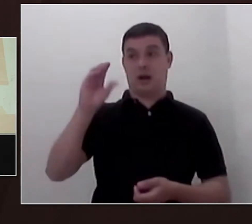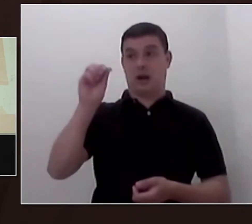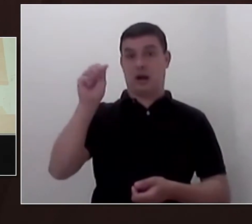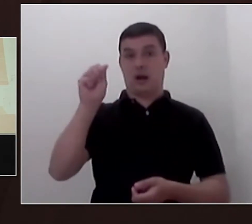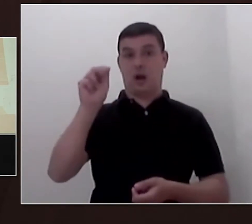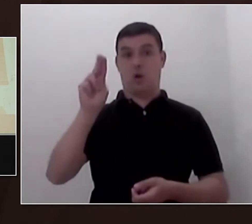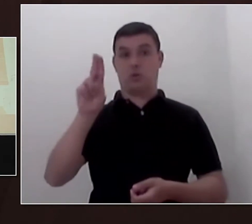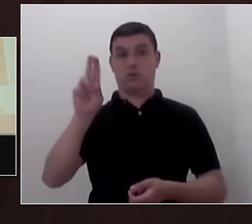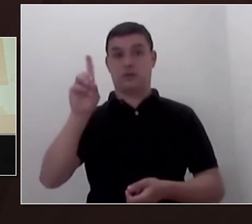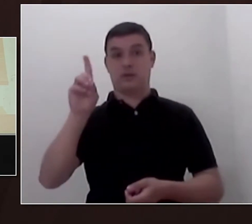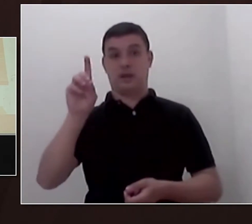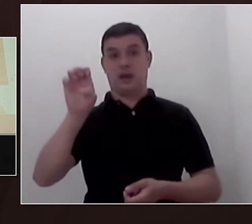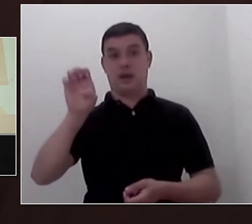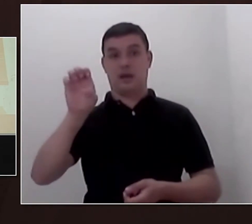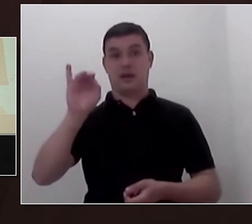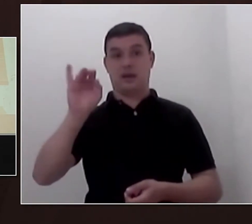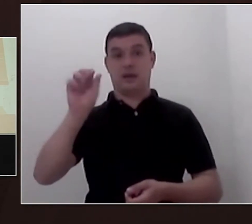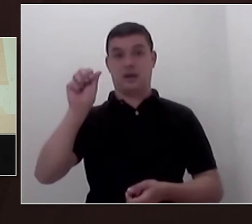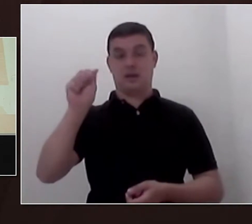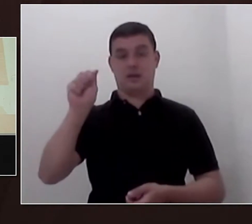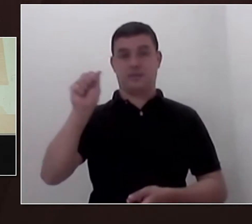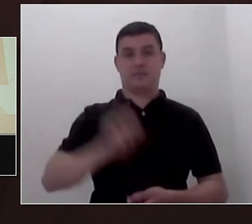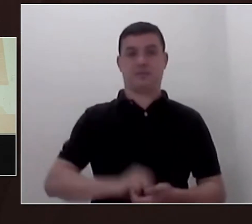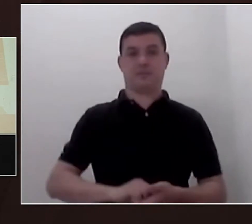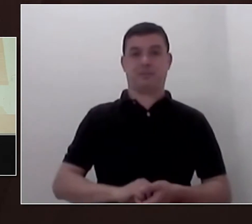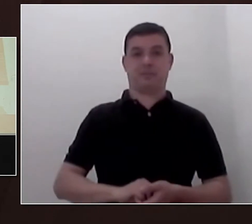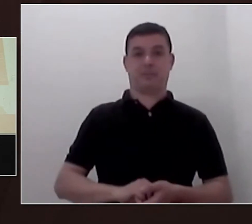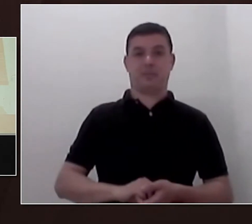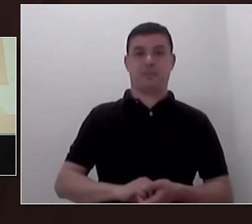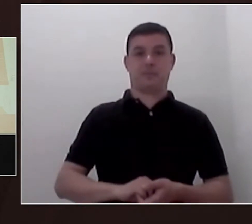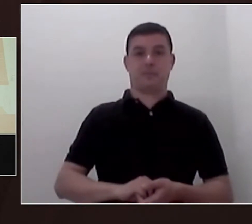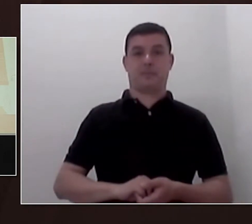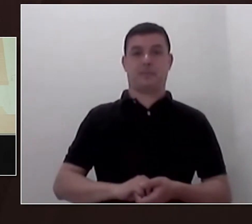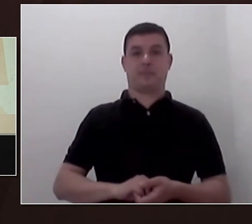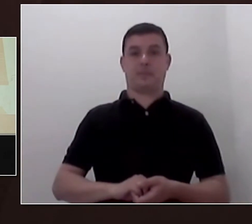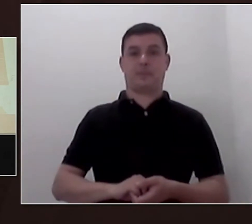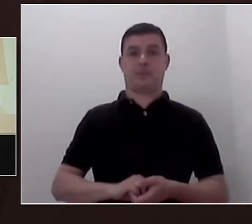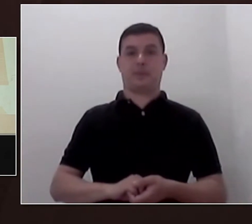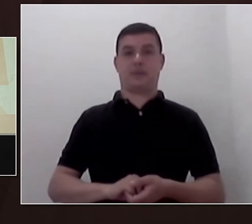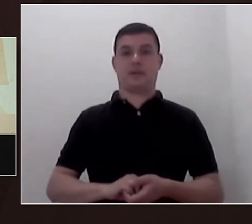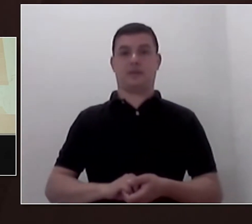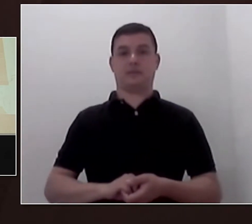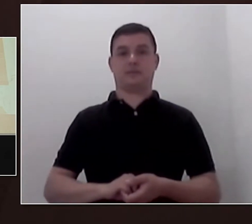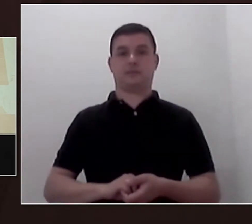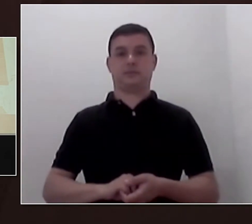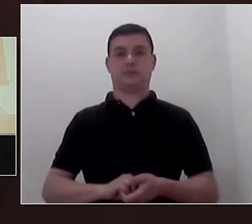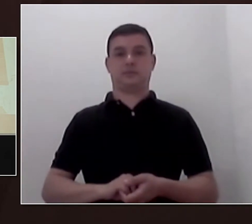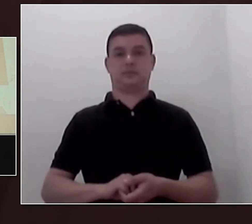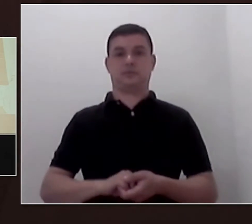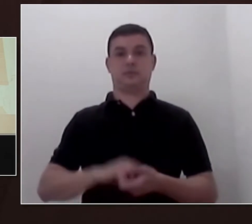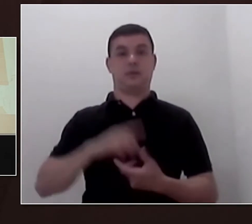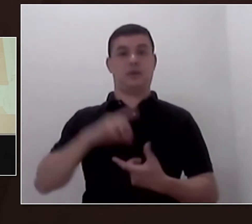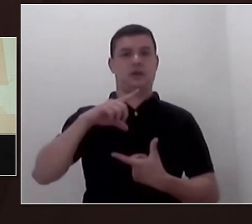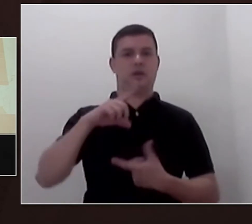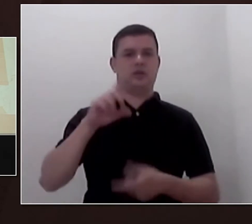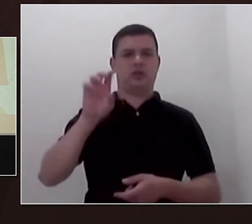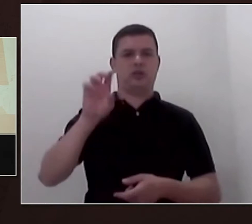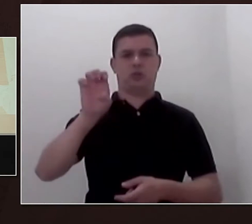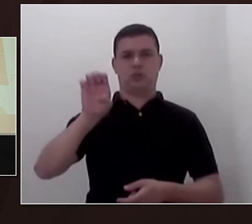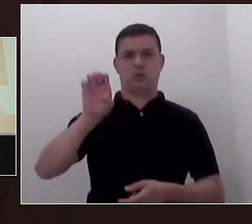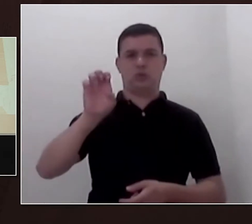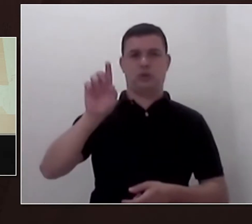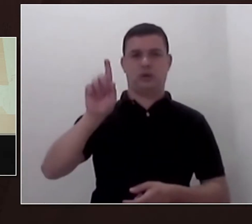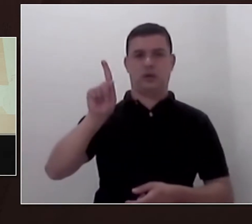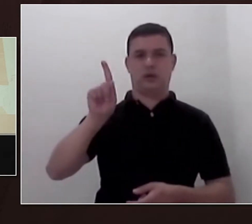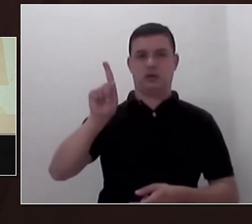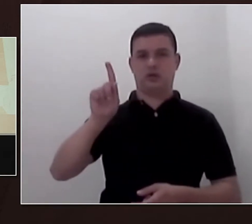babilônios, caldeia, persa, egípcia e outras, tá? Oriente, que se refere, era